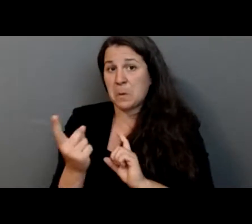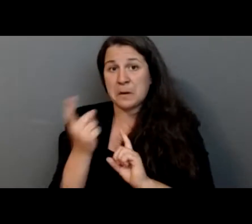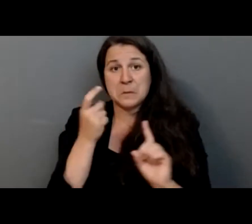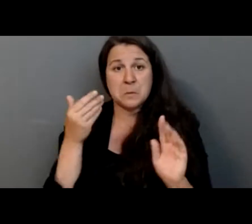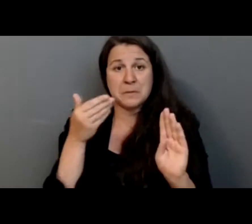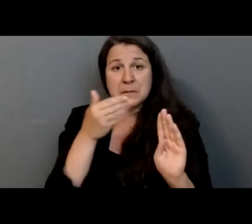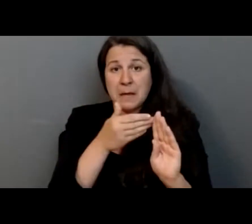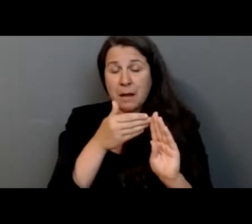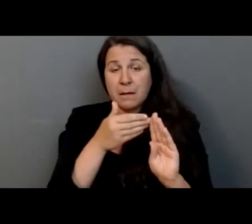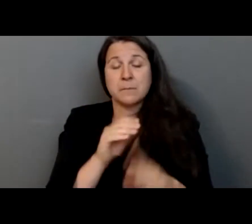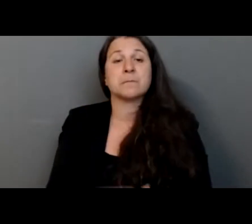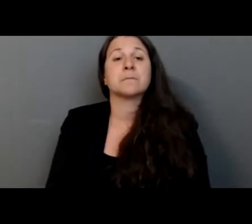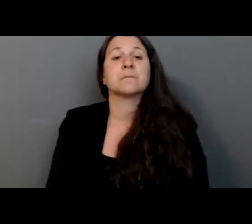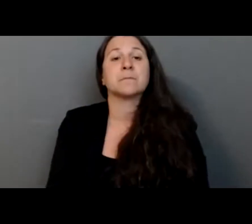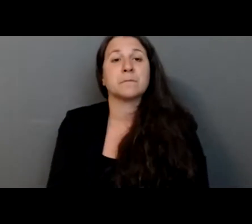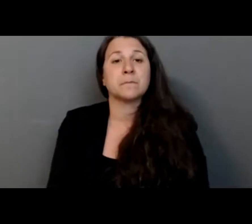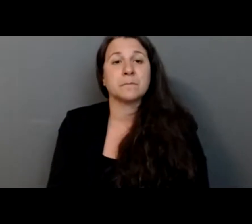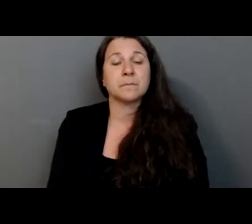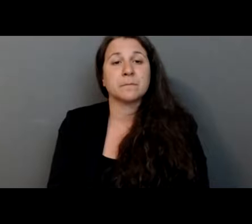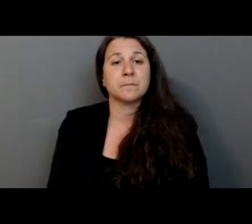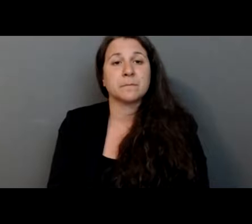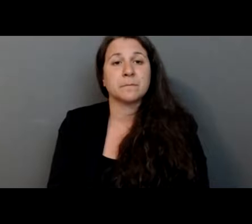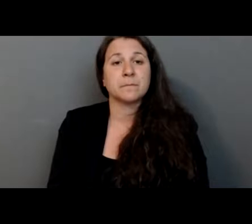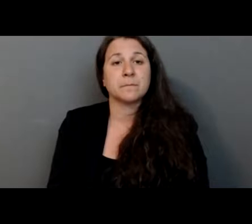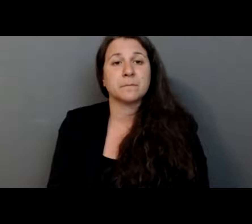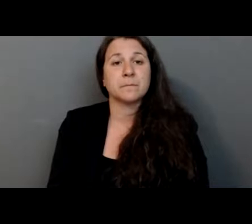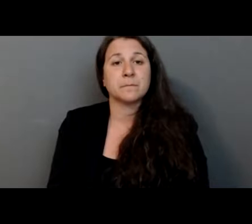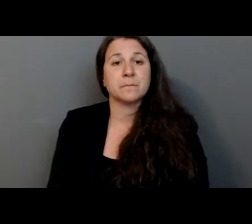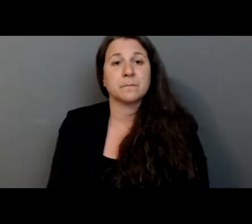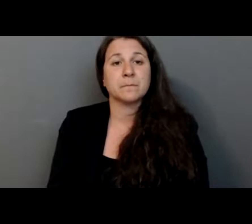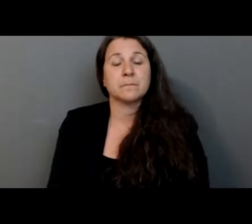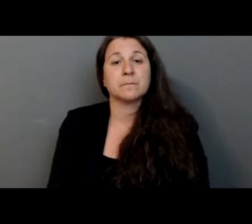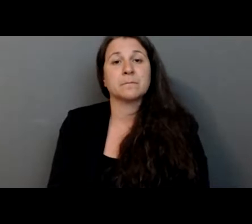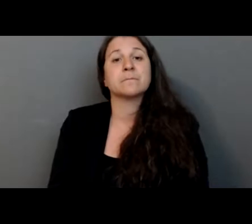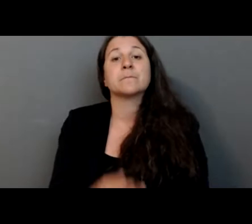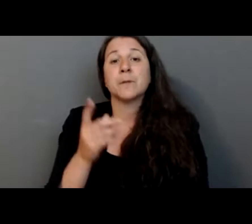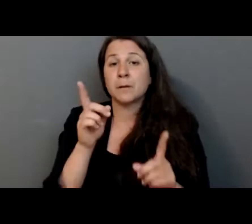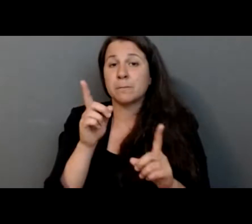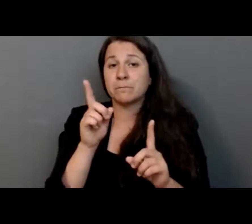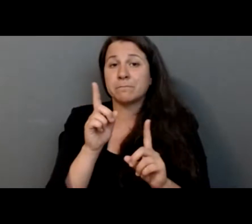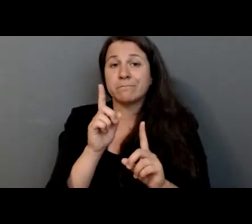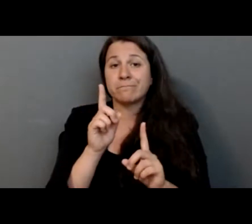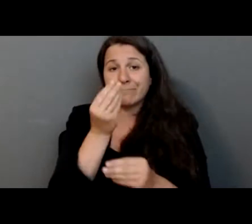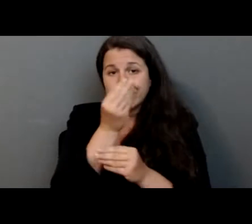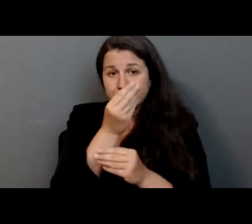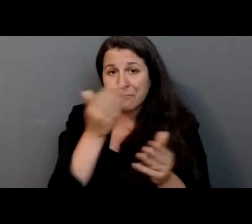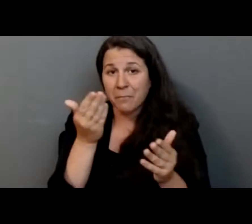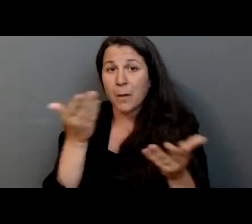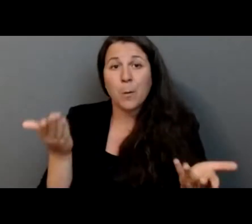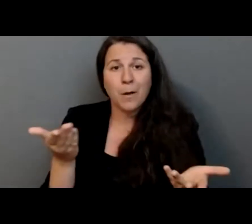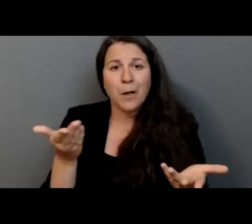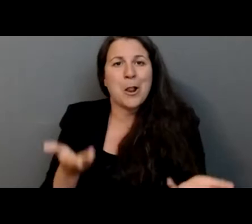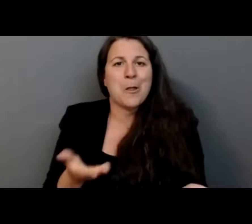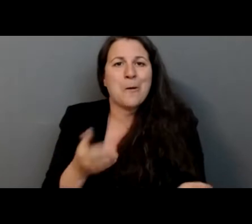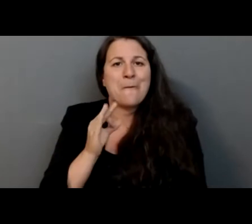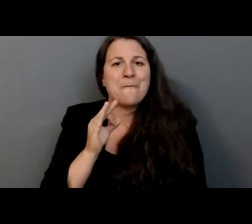panélistes. Mais je dois souligner que nous sommes diffusés sur Facebook Live et enregistrés. Donc, si vous préférez